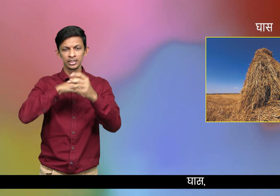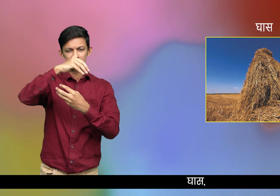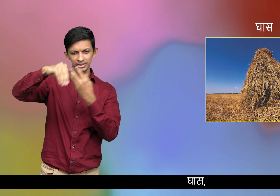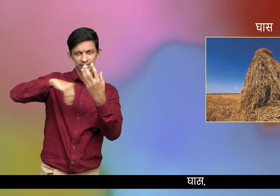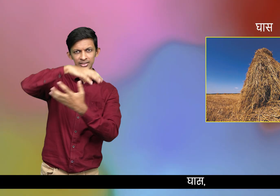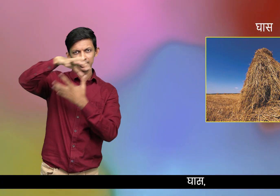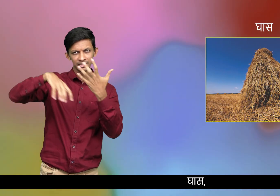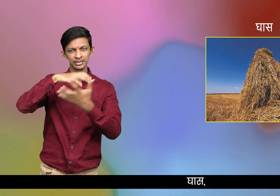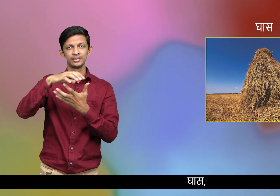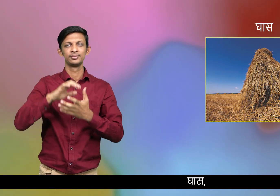घास